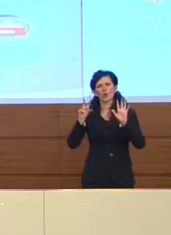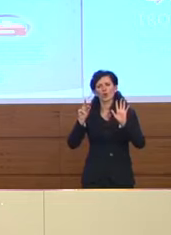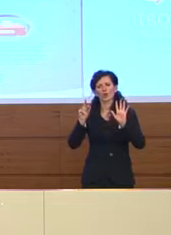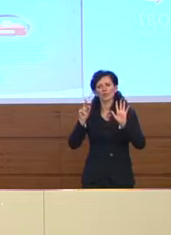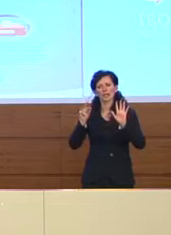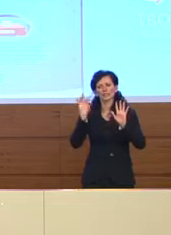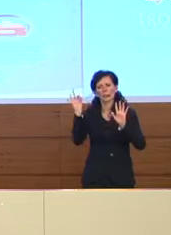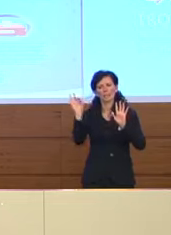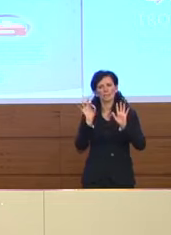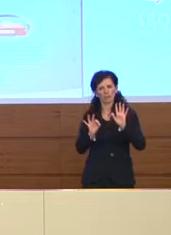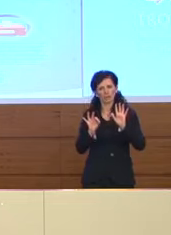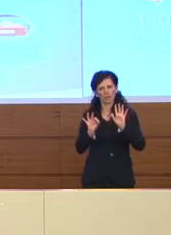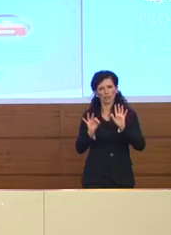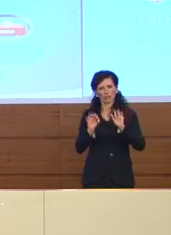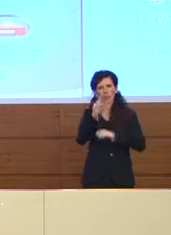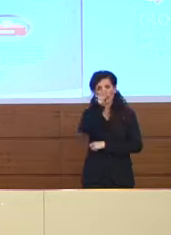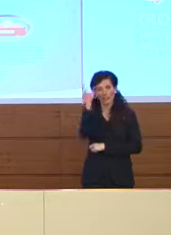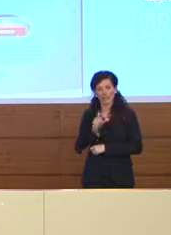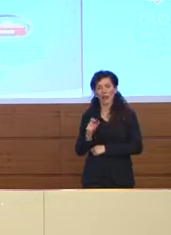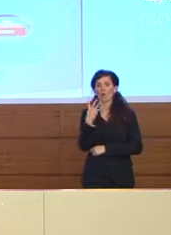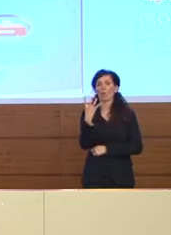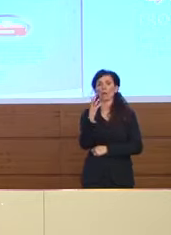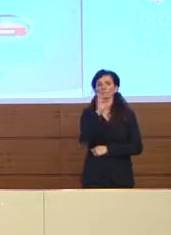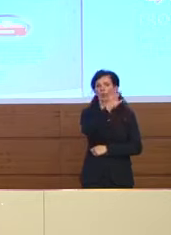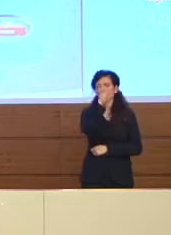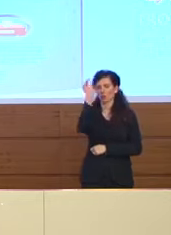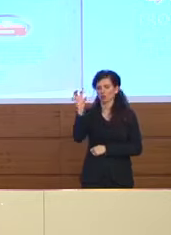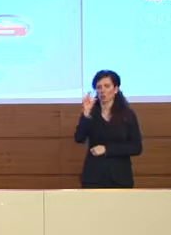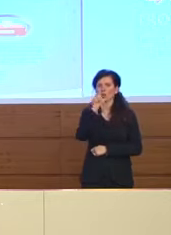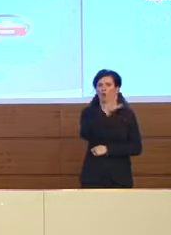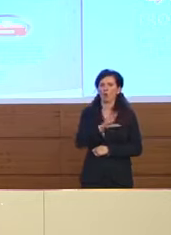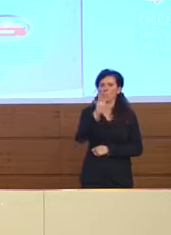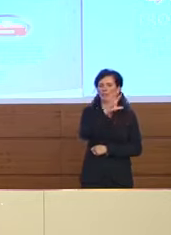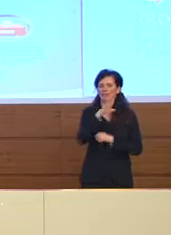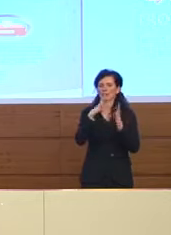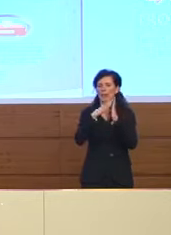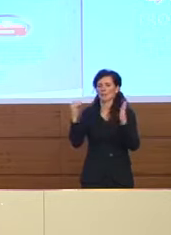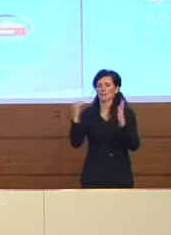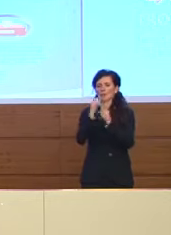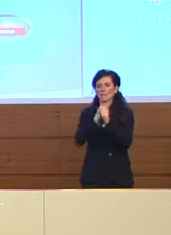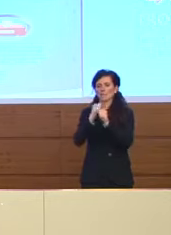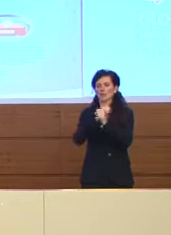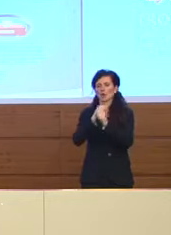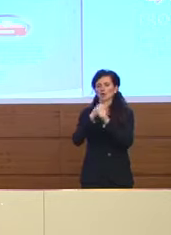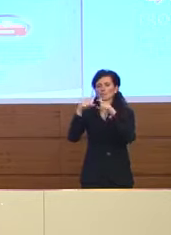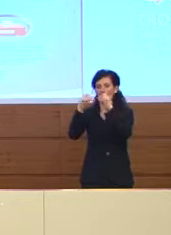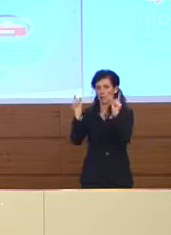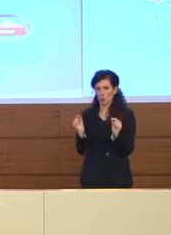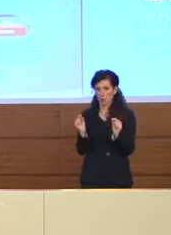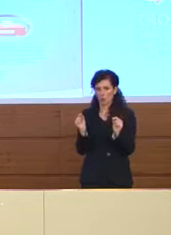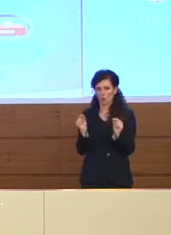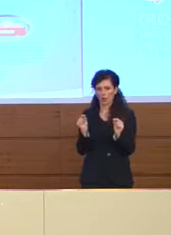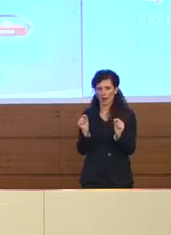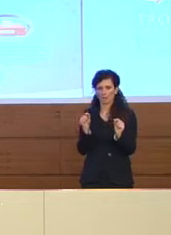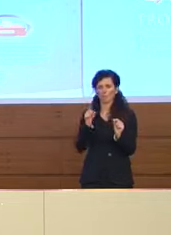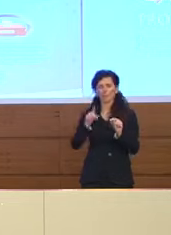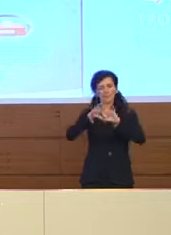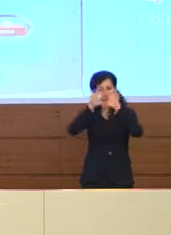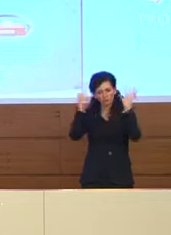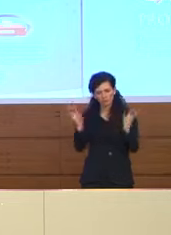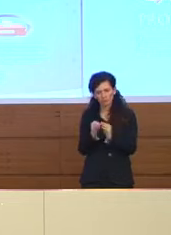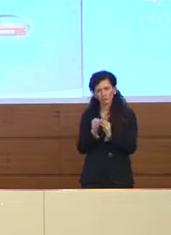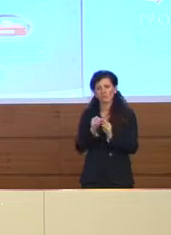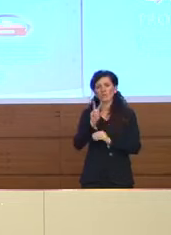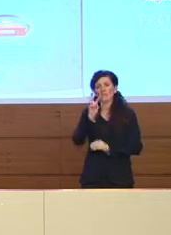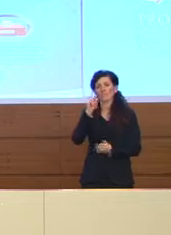è in quattro regioni lombardia emilia piemonte in liguria assorbono in questo triste bollettino 20.000